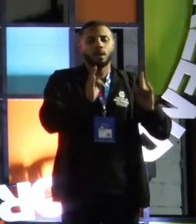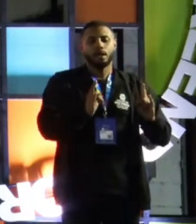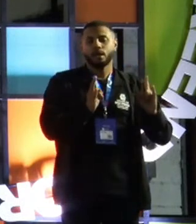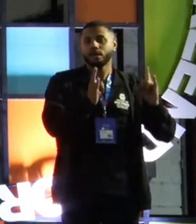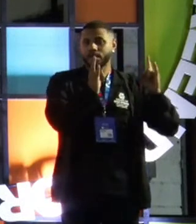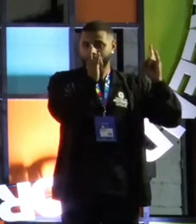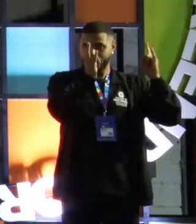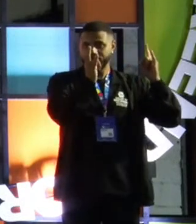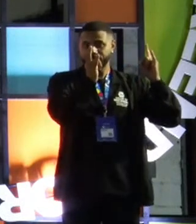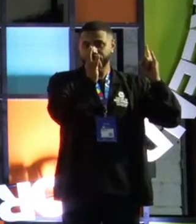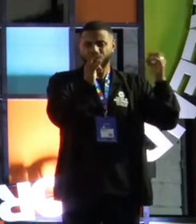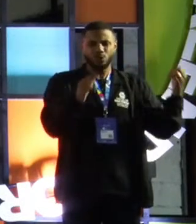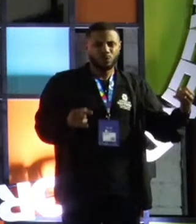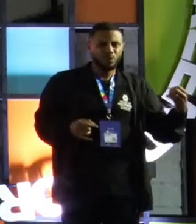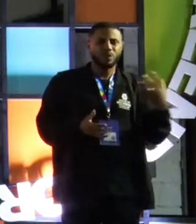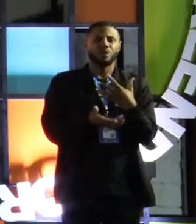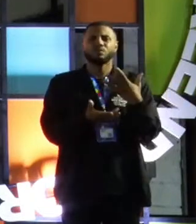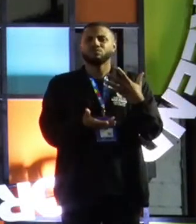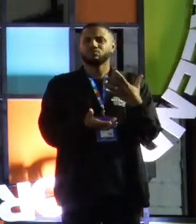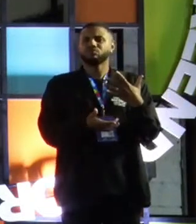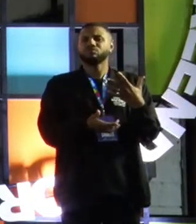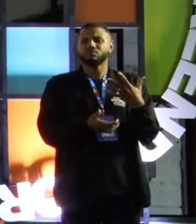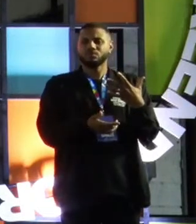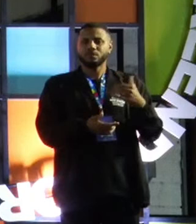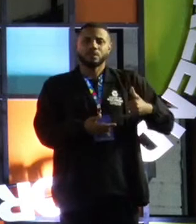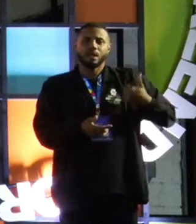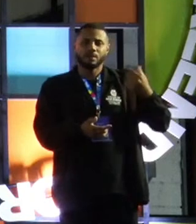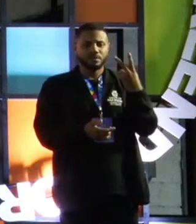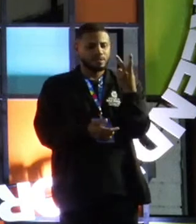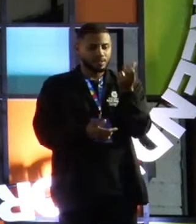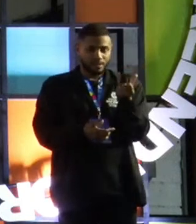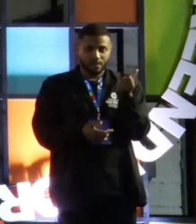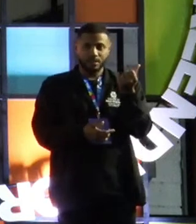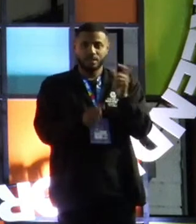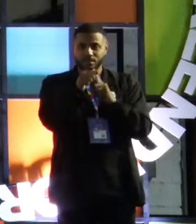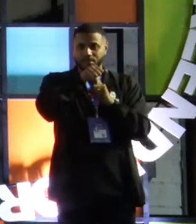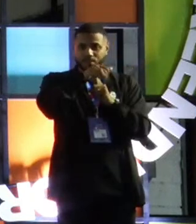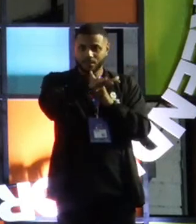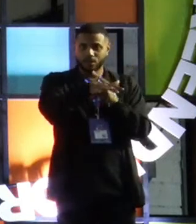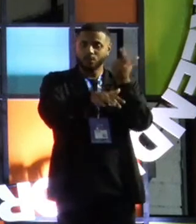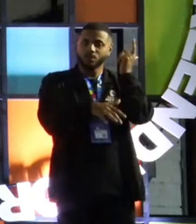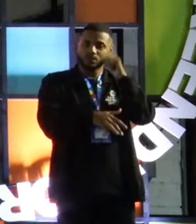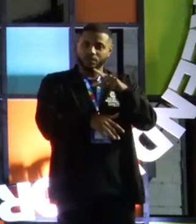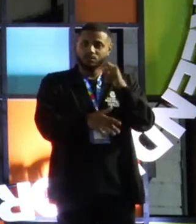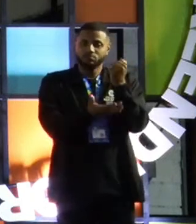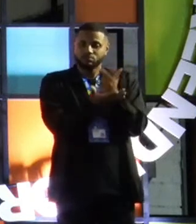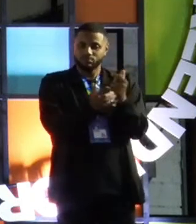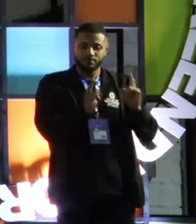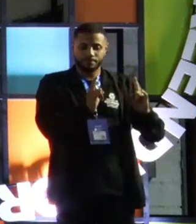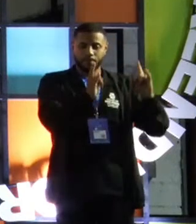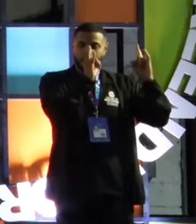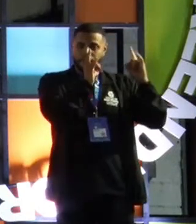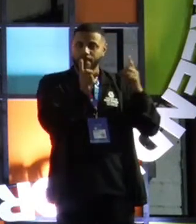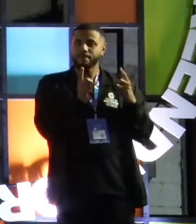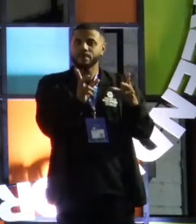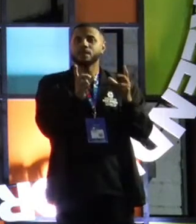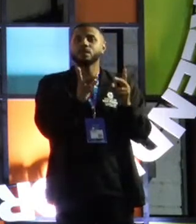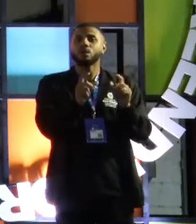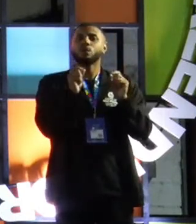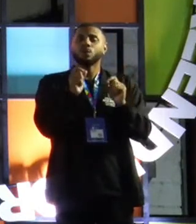apartamento novinho, ela tem 26 anos, ela é influenciadora digital, ela comprou um apartamento